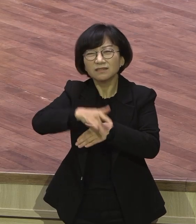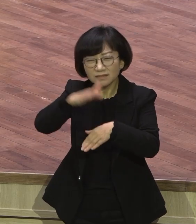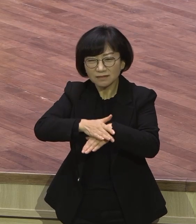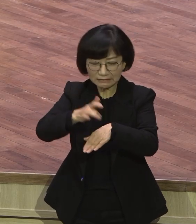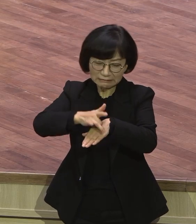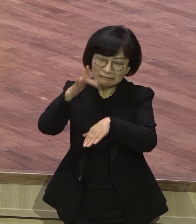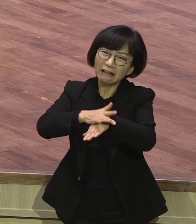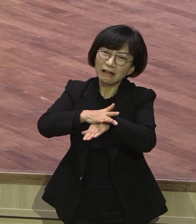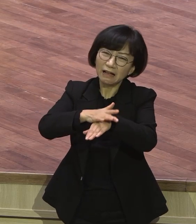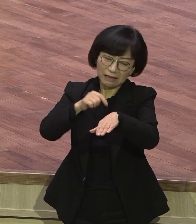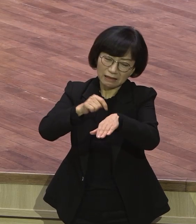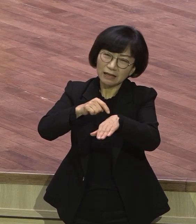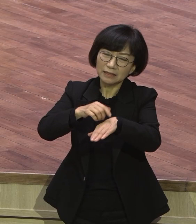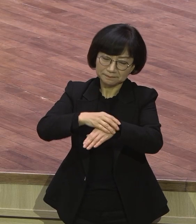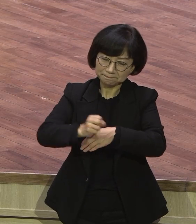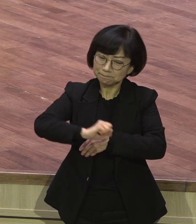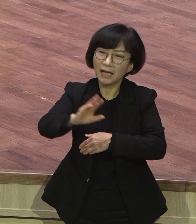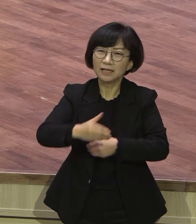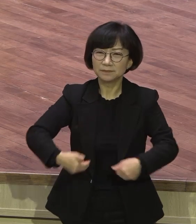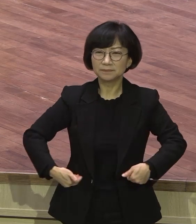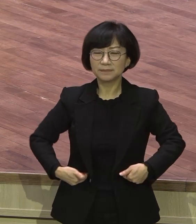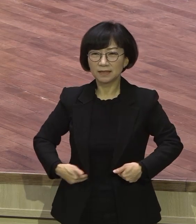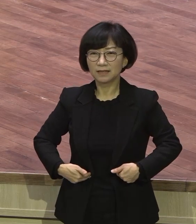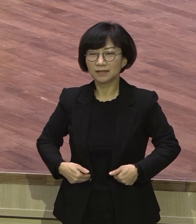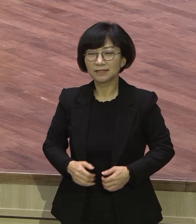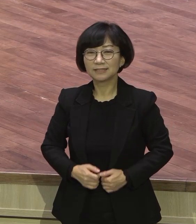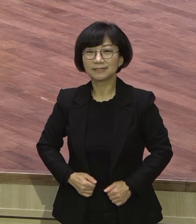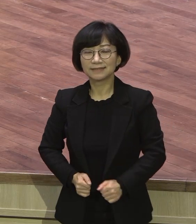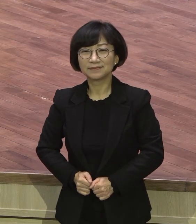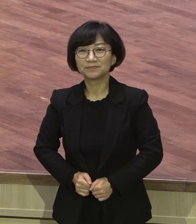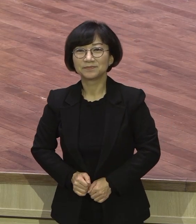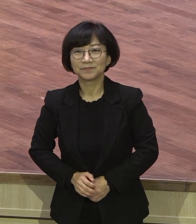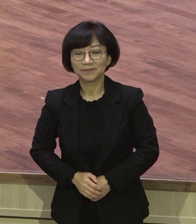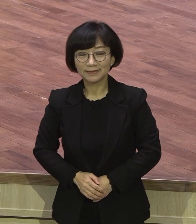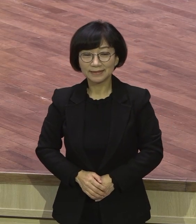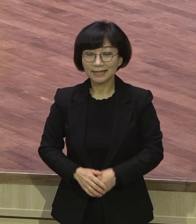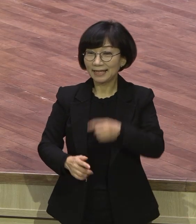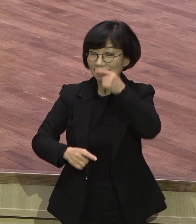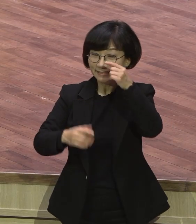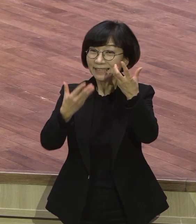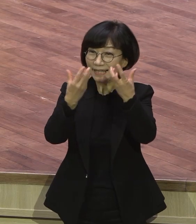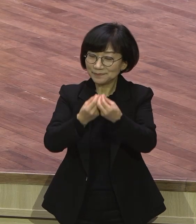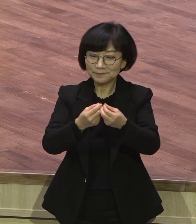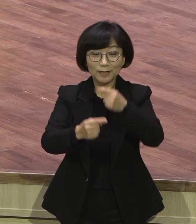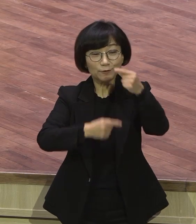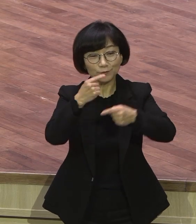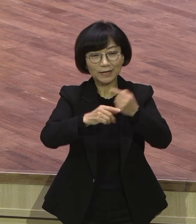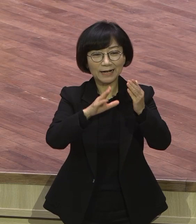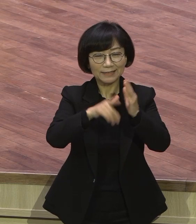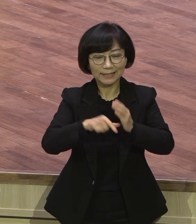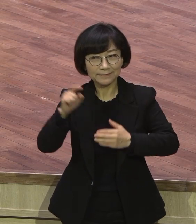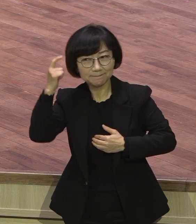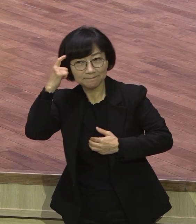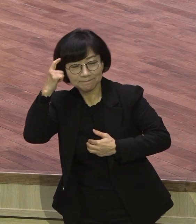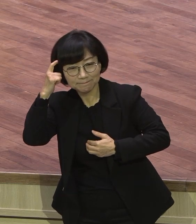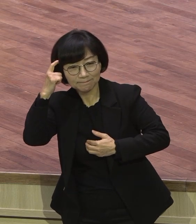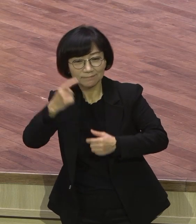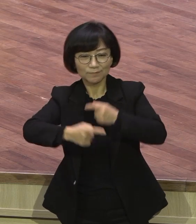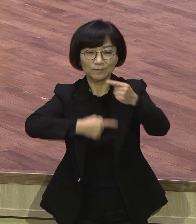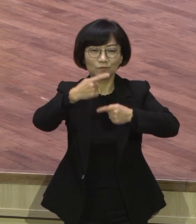예털이기 때문에 깨버려야 돼요. 습관적으로 말을 할 때 생각하고 말아야 돼요. 뭔 말을 하는 건지 뭘 듣는지